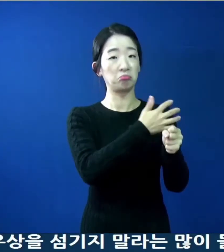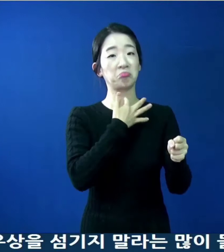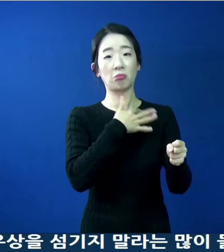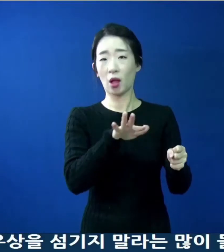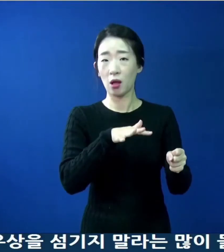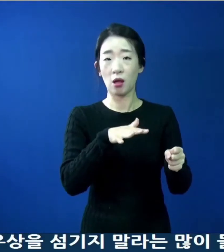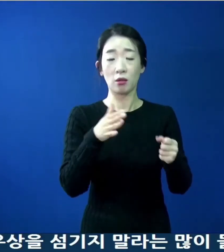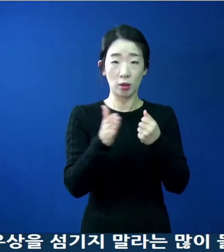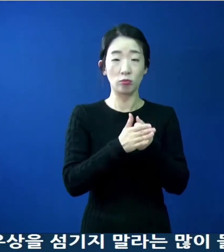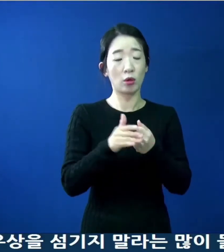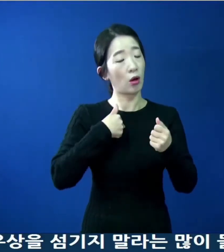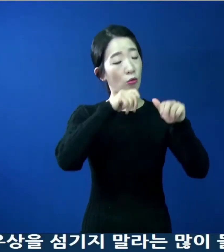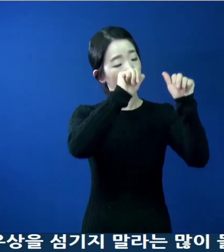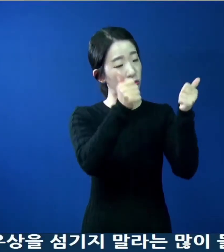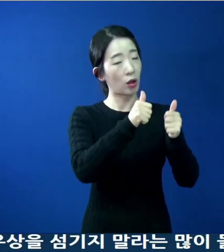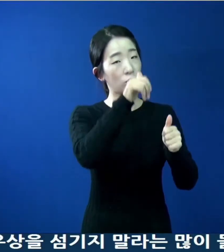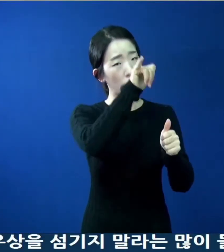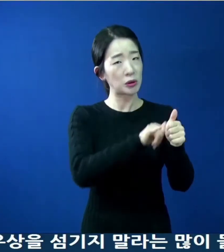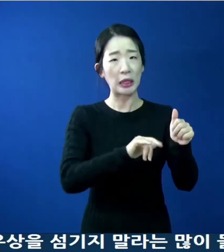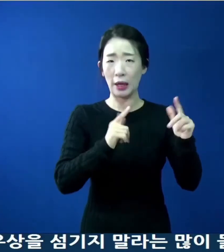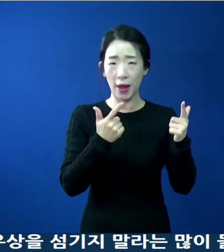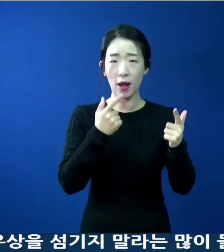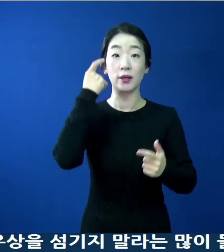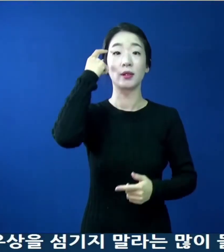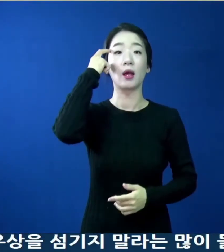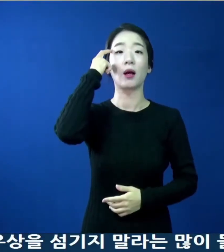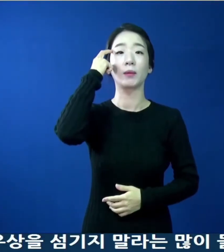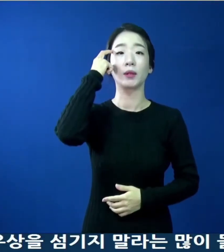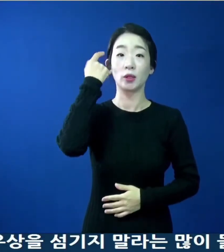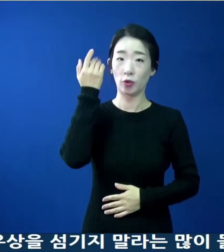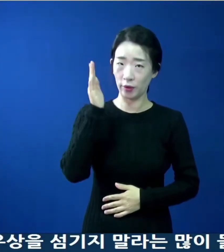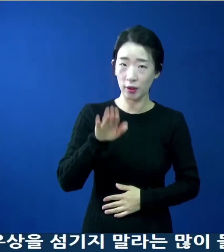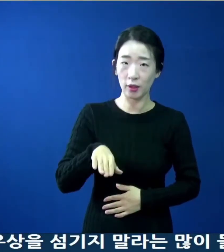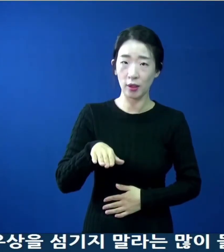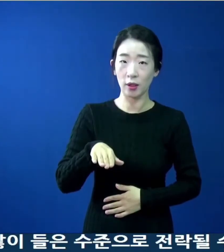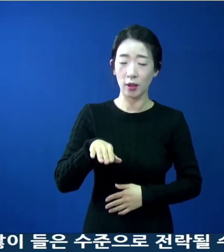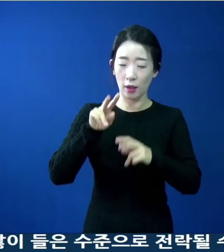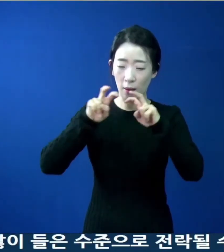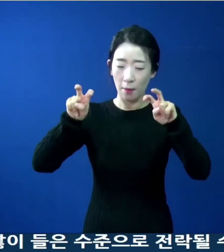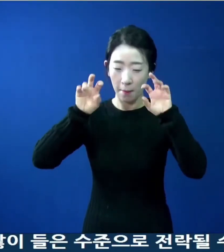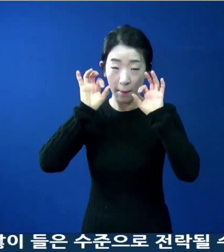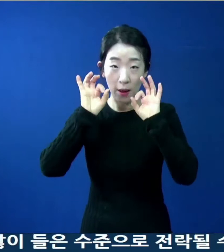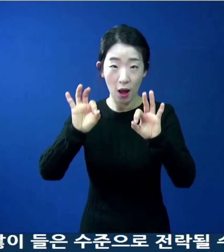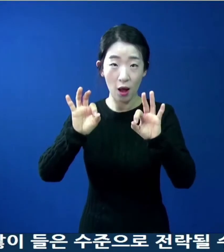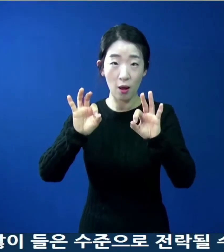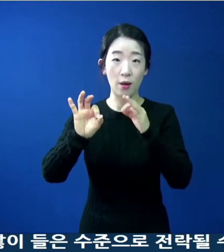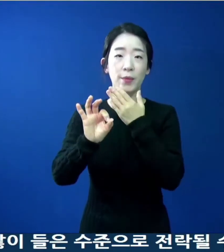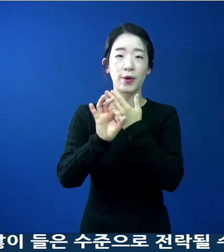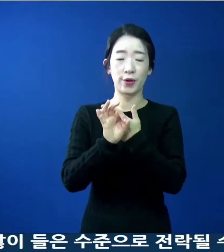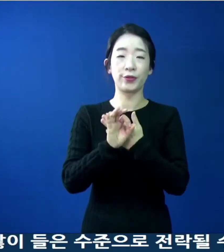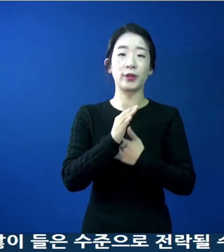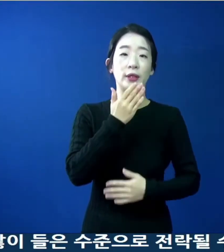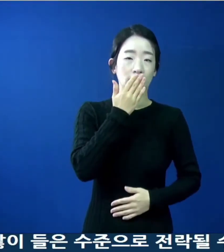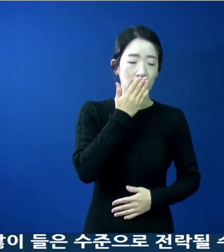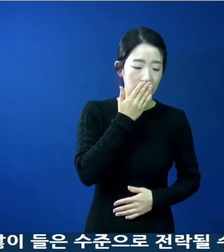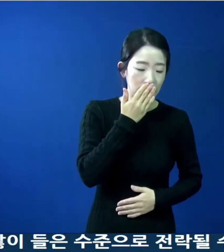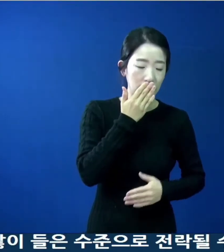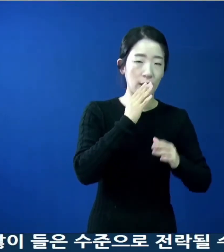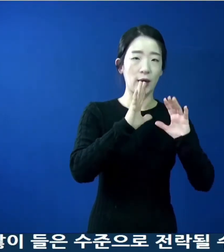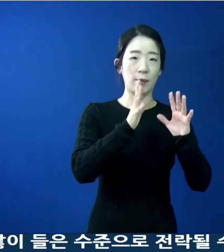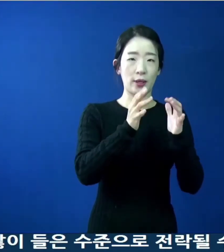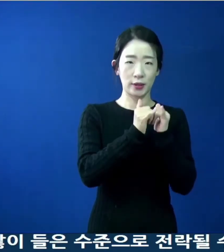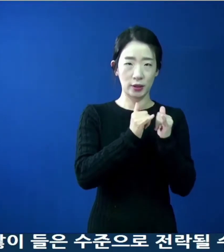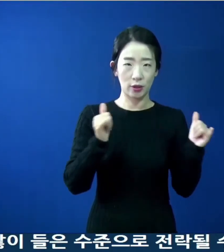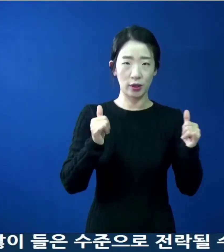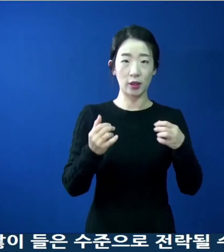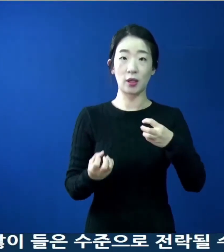있기 때문입니다. 사실은 그렇지 않습니다. 이스라엘 백성이 레위기의